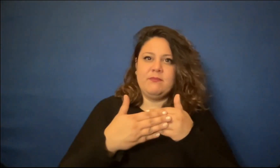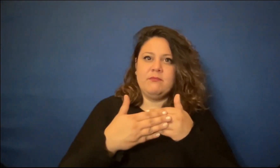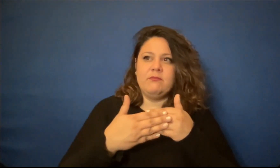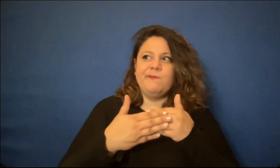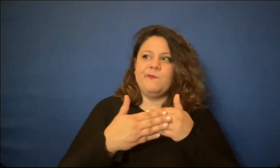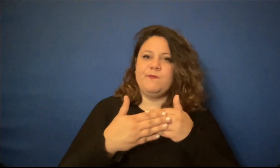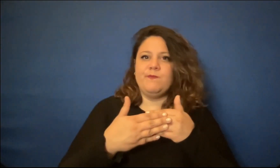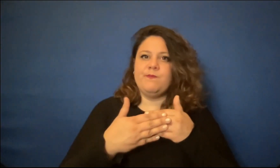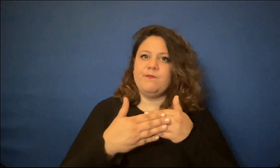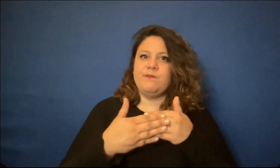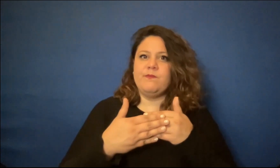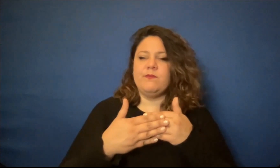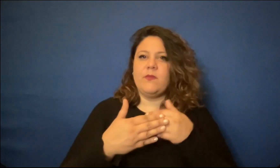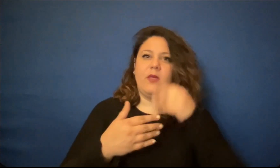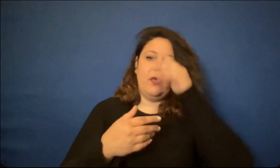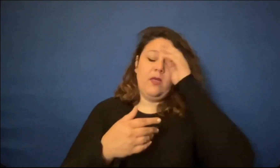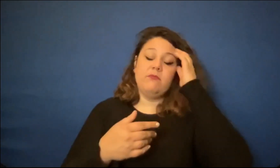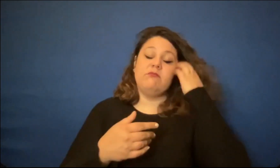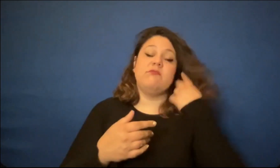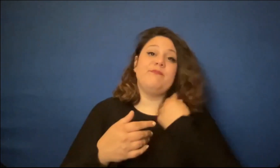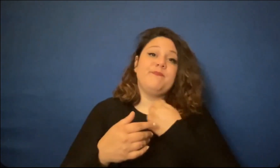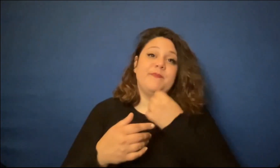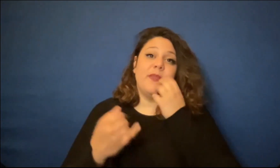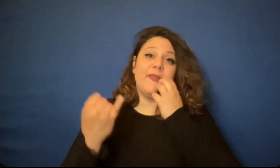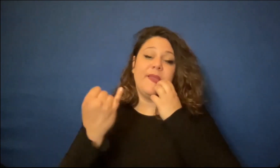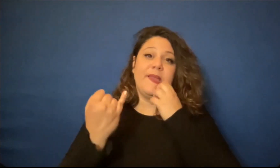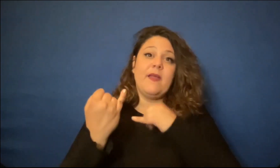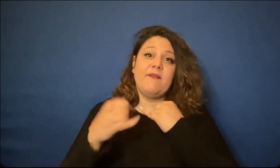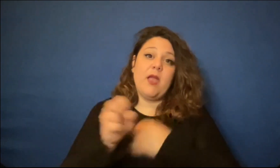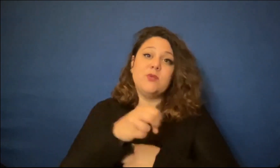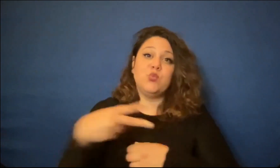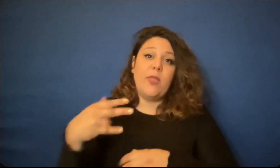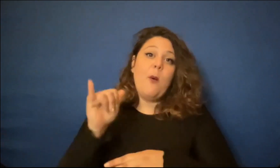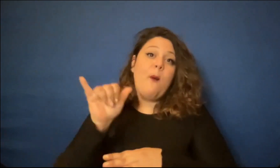un bullying, como han dicho ellos, cosas así.